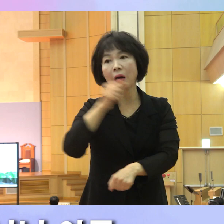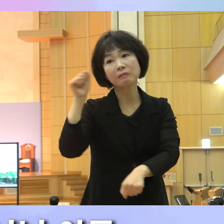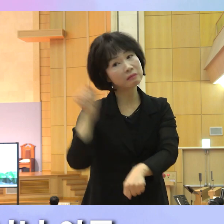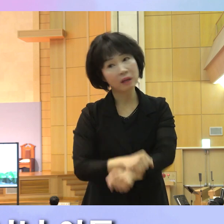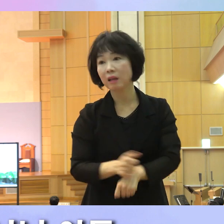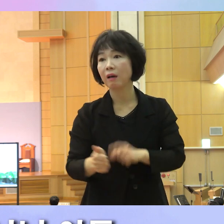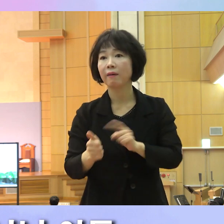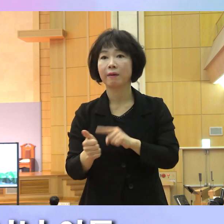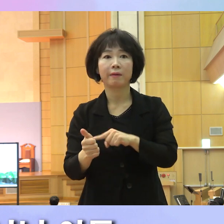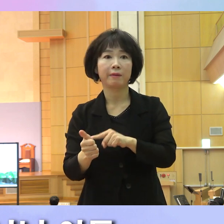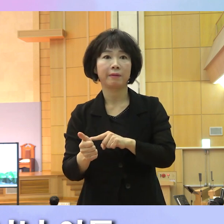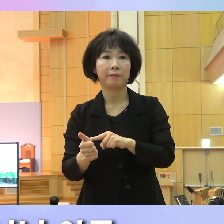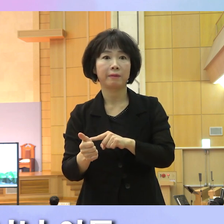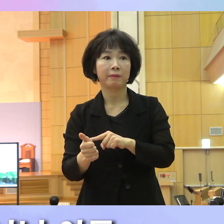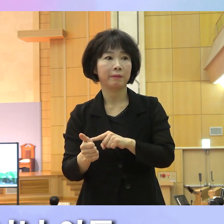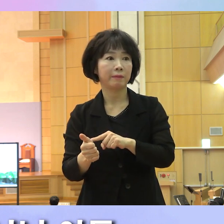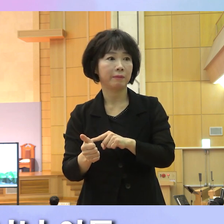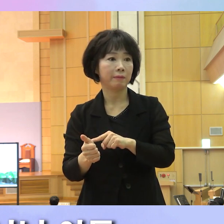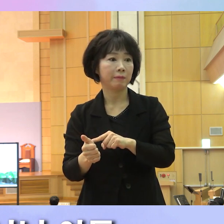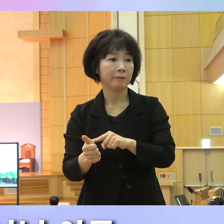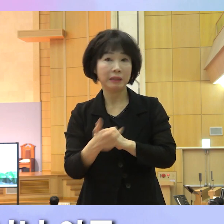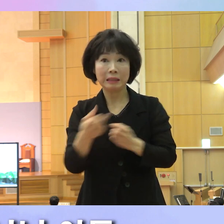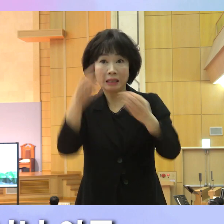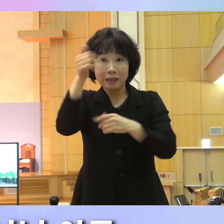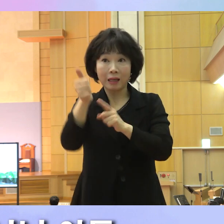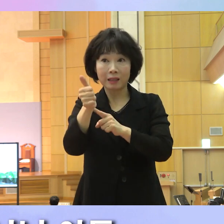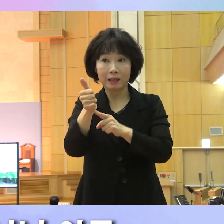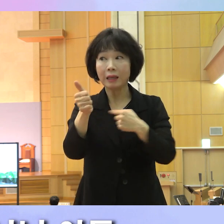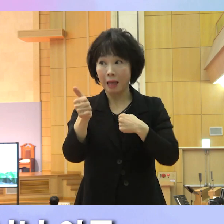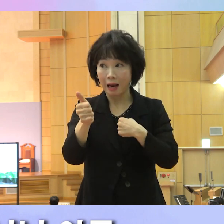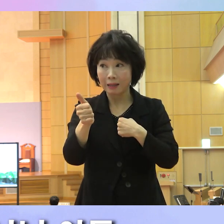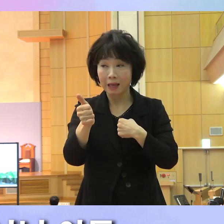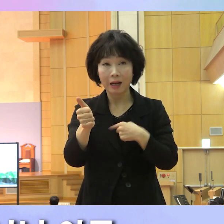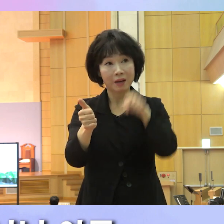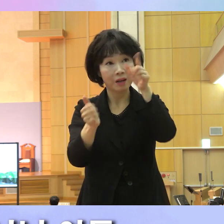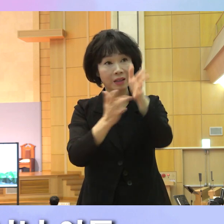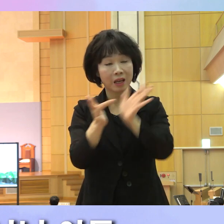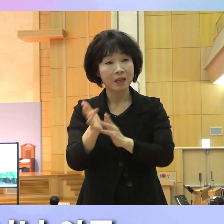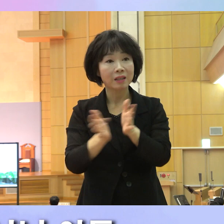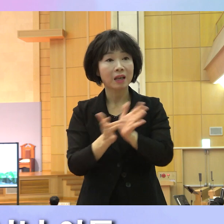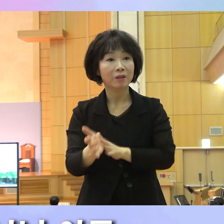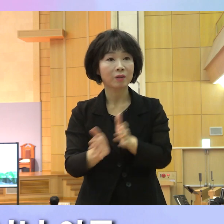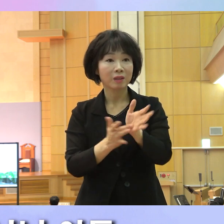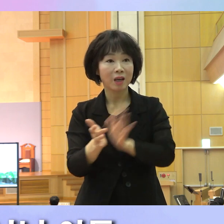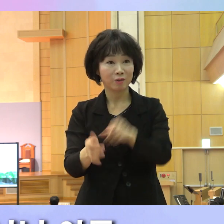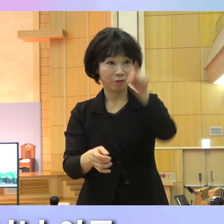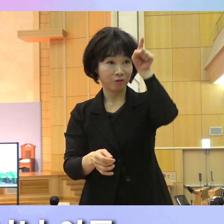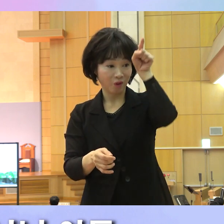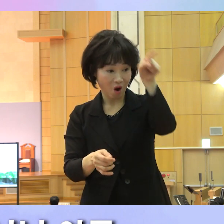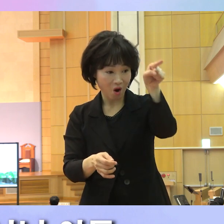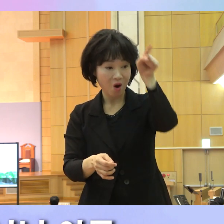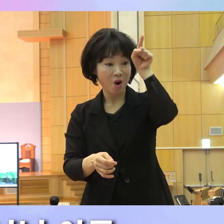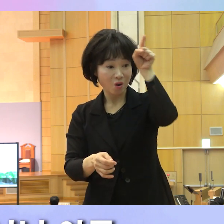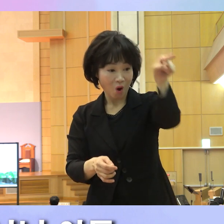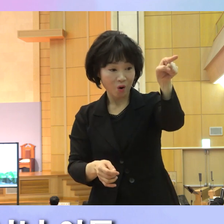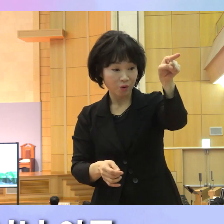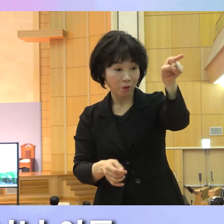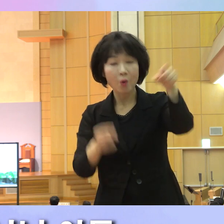대제사장이 가로되 내가 너로, 예수님에게 말하길 내가 너로